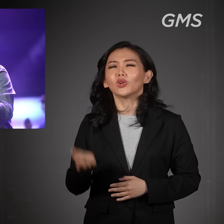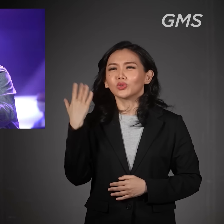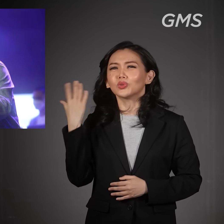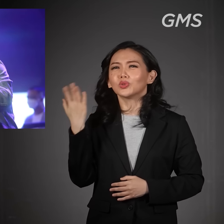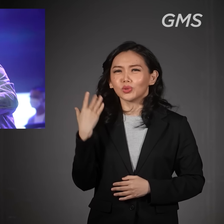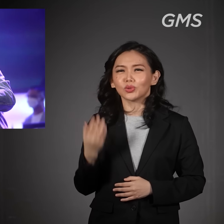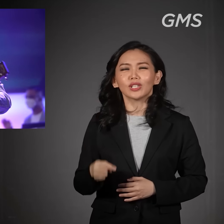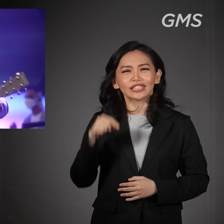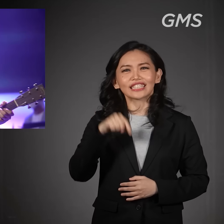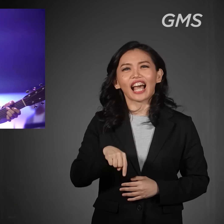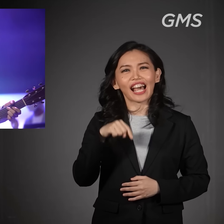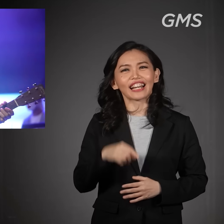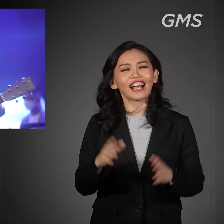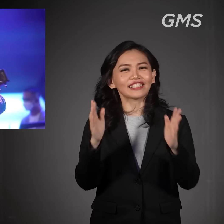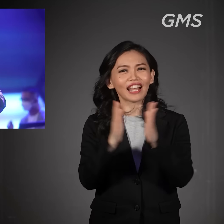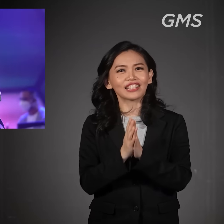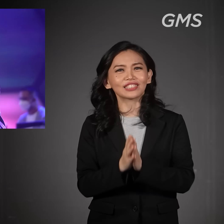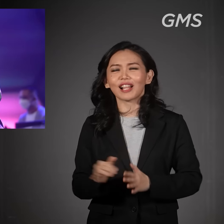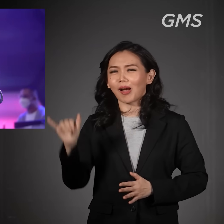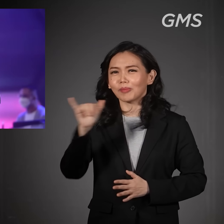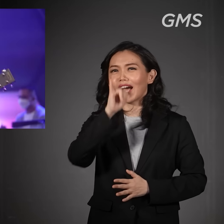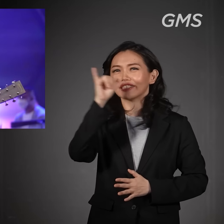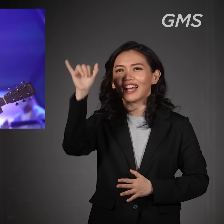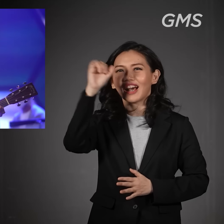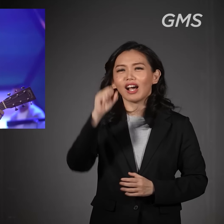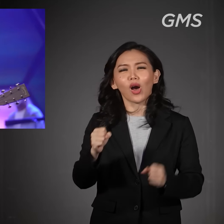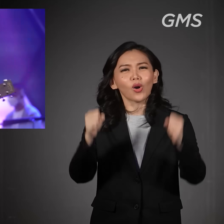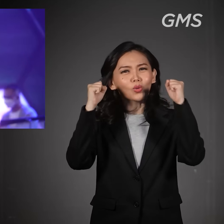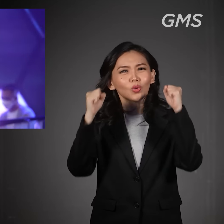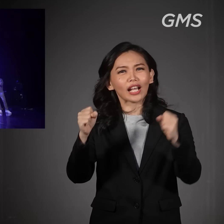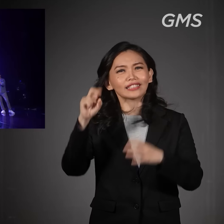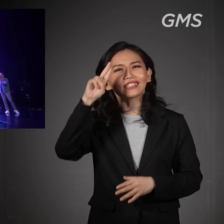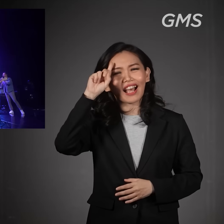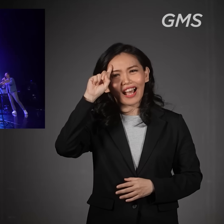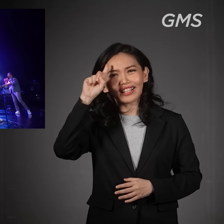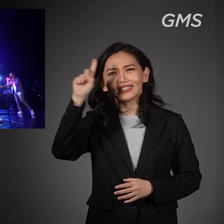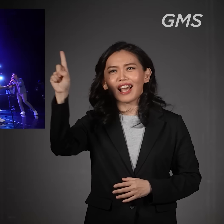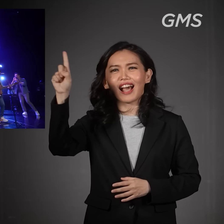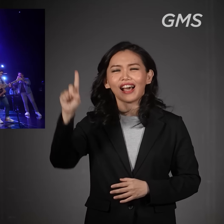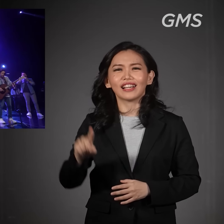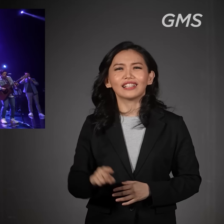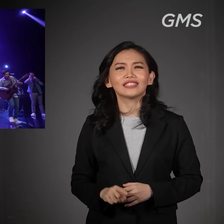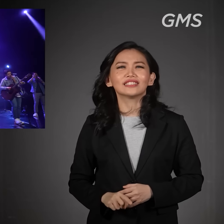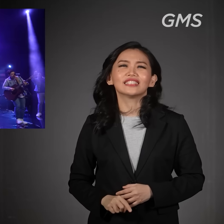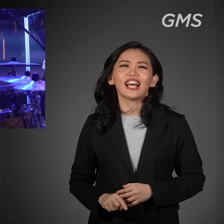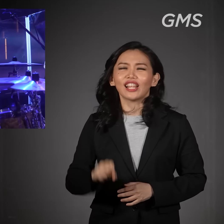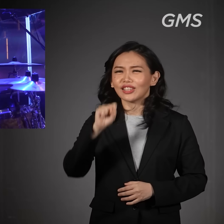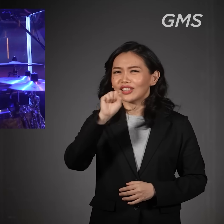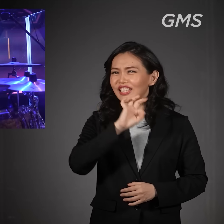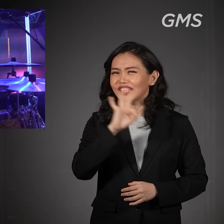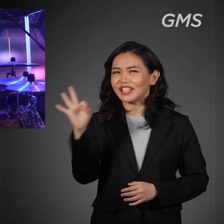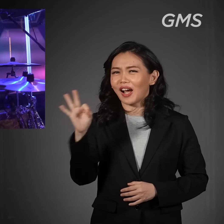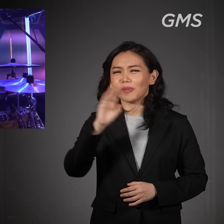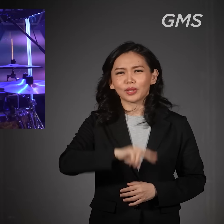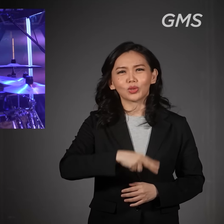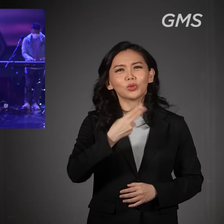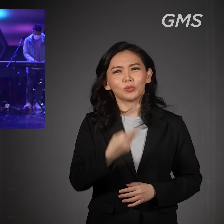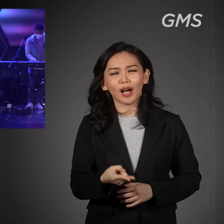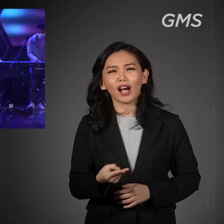dulu, sekarang, dan selamanya. Kuasanya tak berubah.